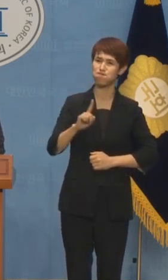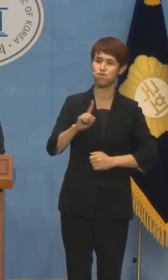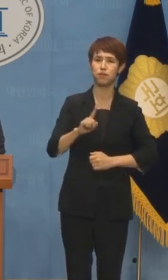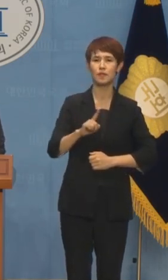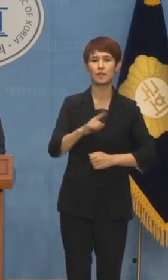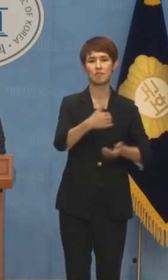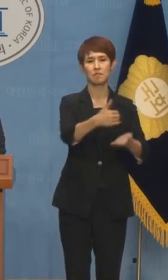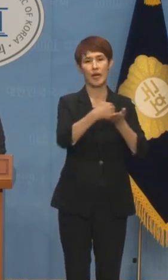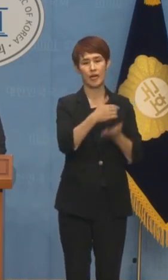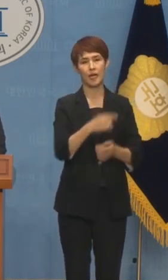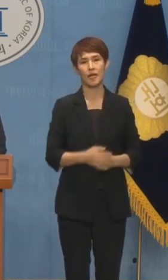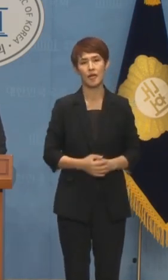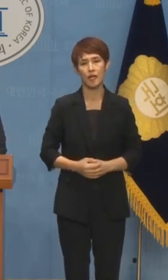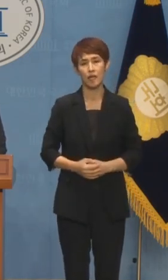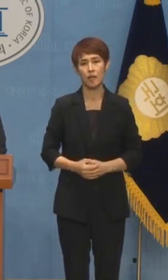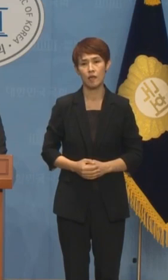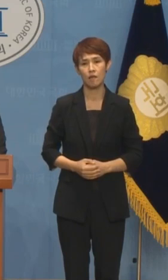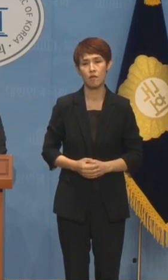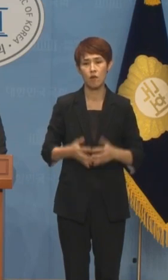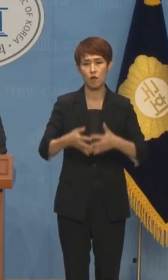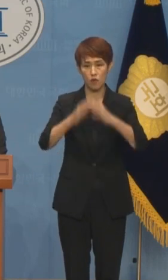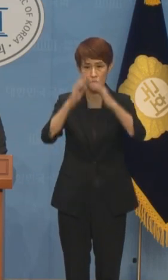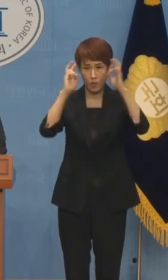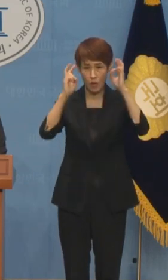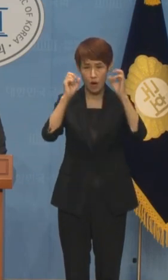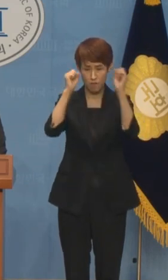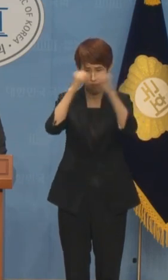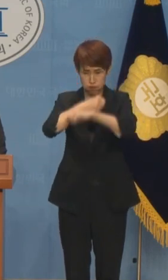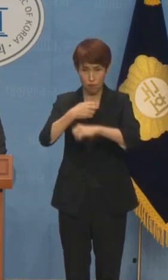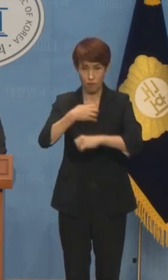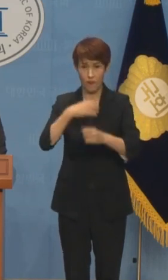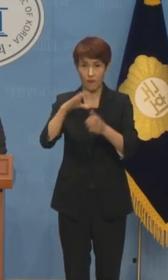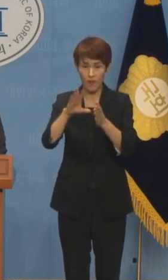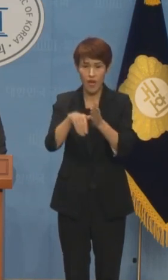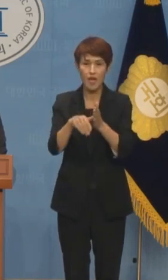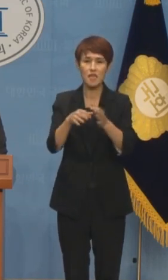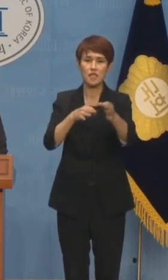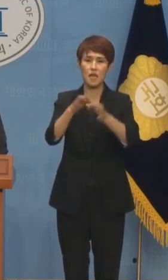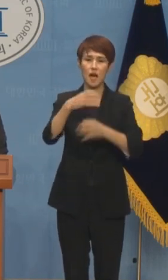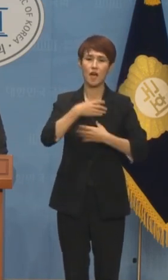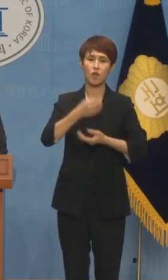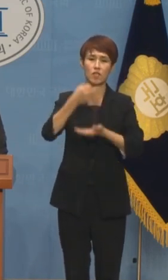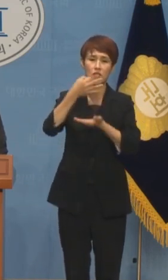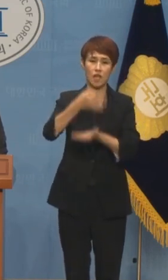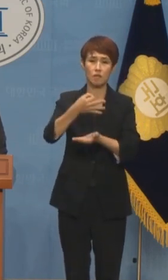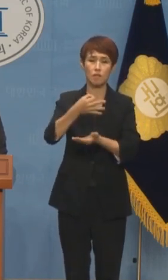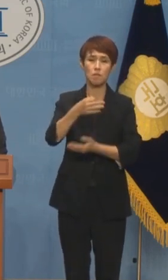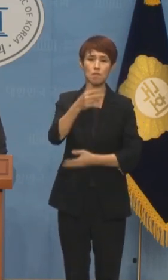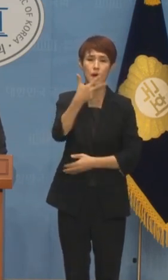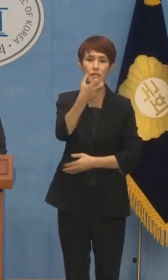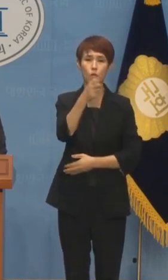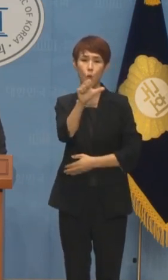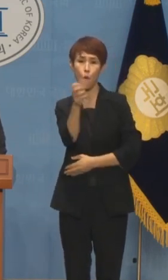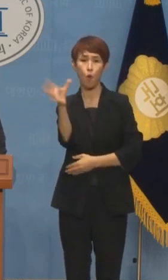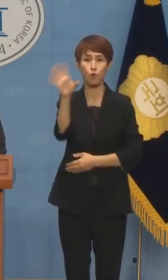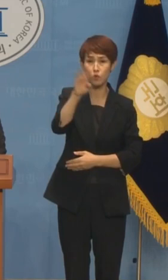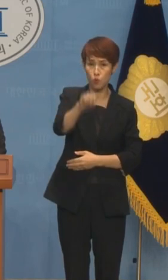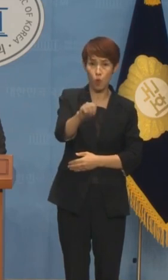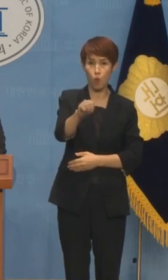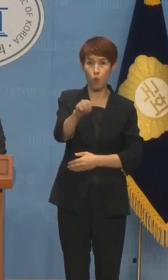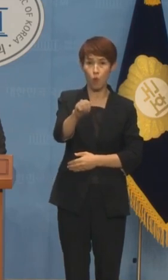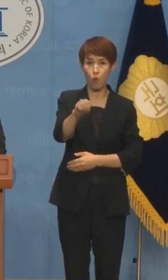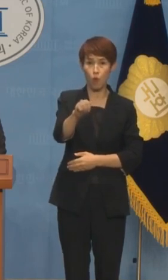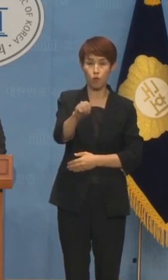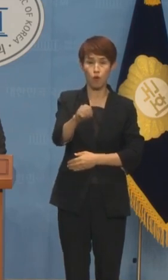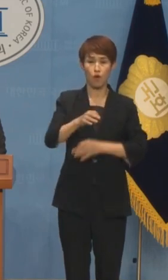놓은 것입니다. 건설사 부도 위기에는 시장 안정자금으로 85조를 묻지도 따지지도